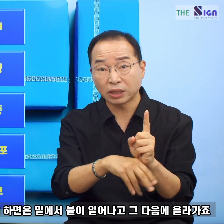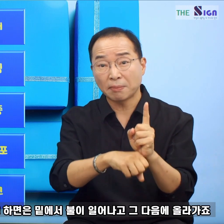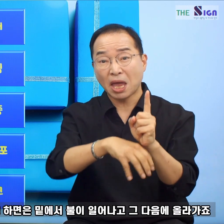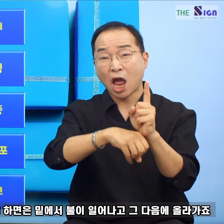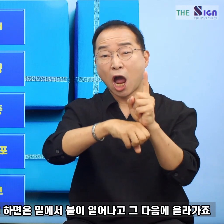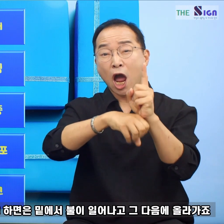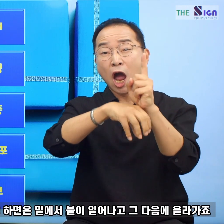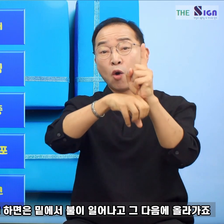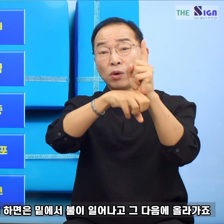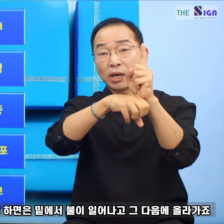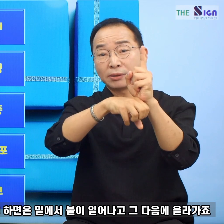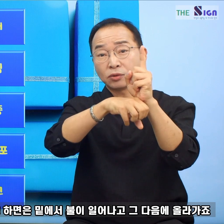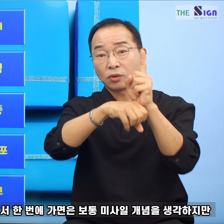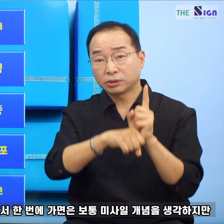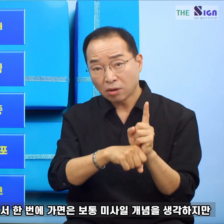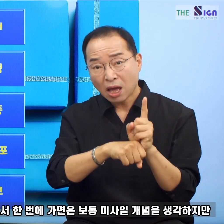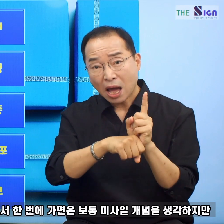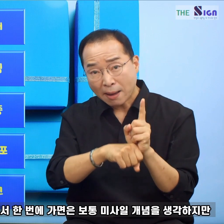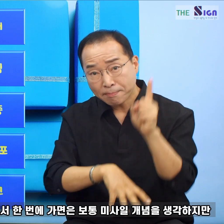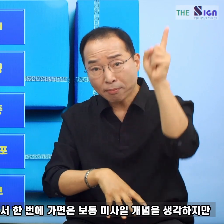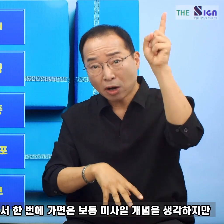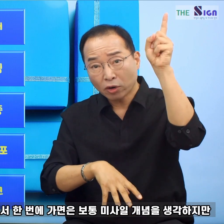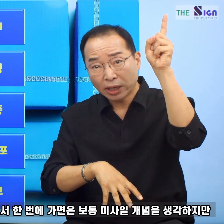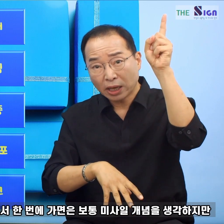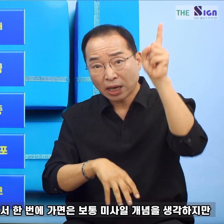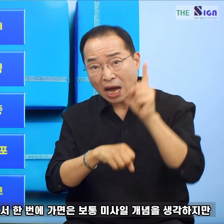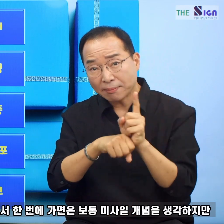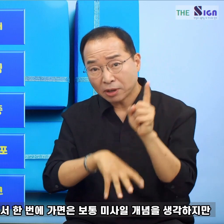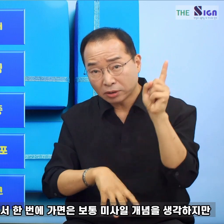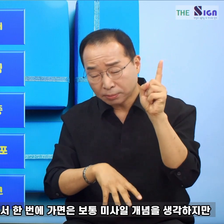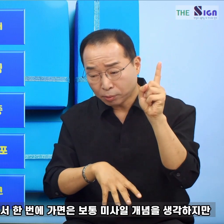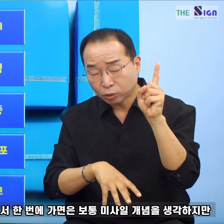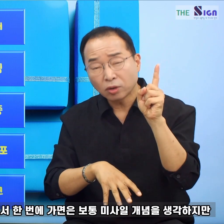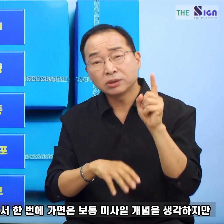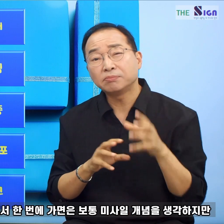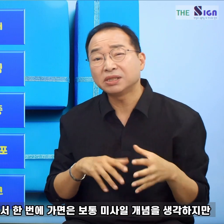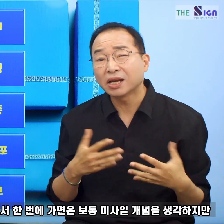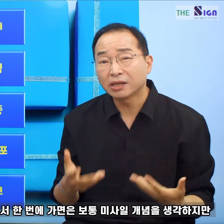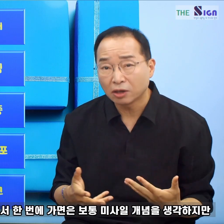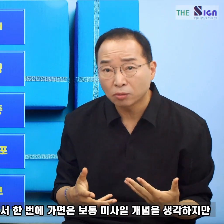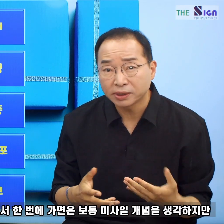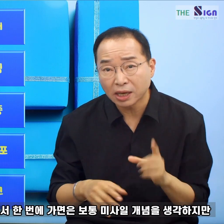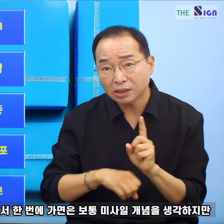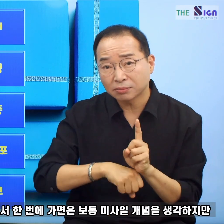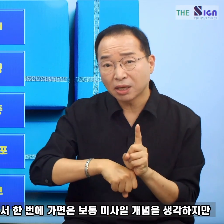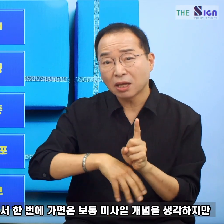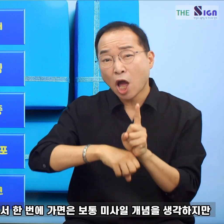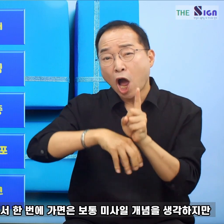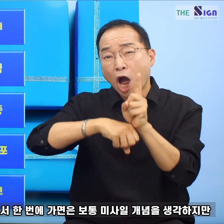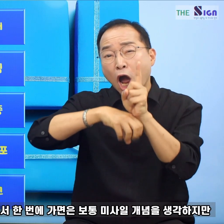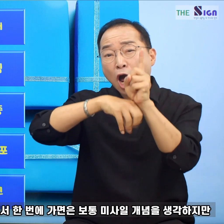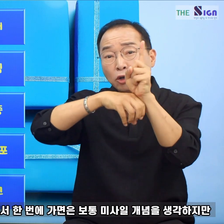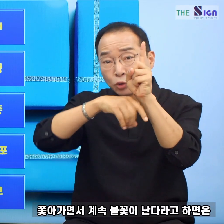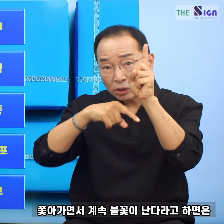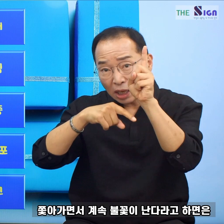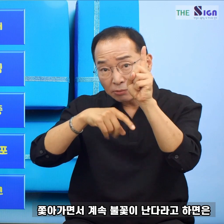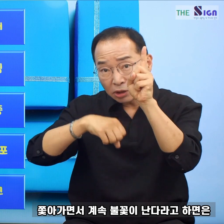다음에 올라가죠. 그래서 한 번에 가면은 보통 이제 미사일 개념을 생각하지만 쫓아가면서